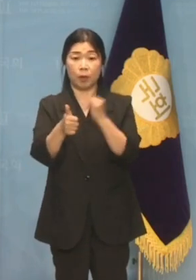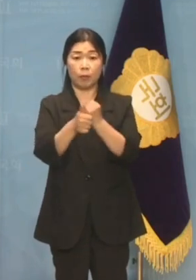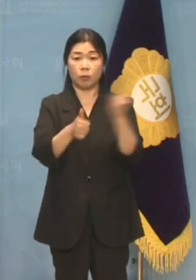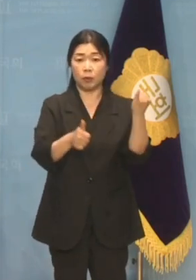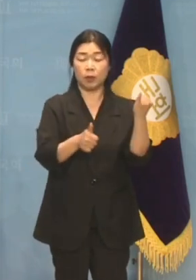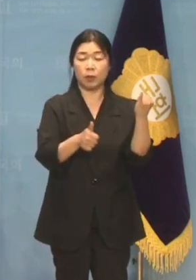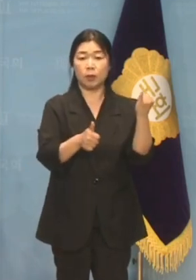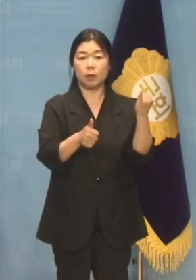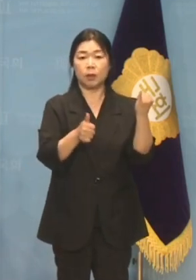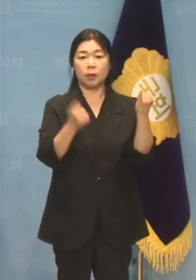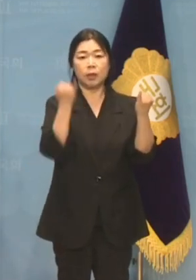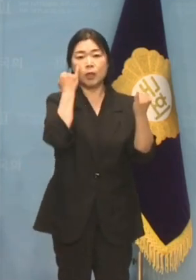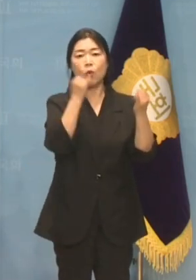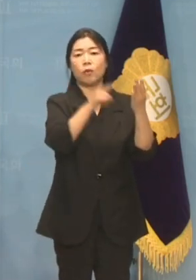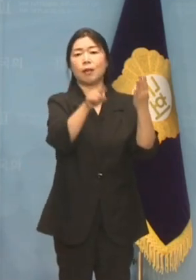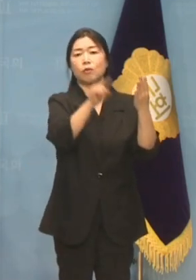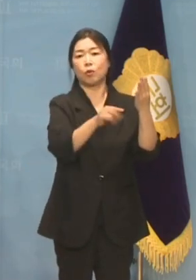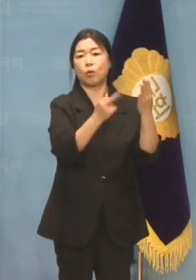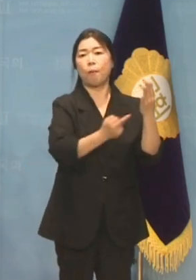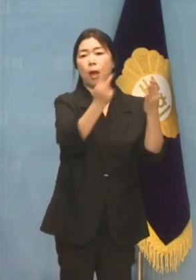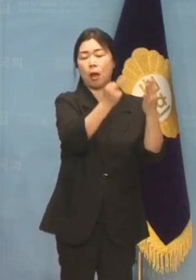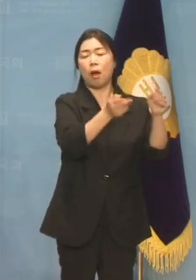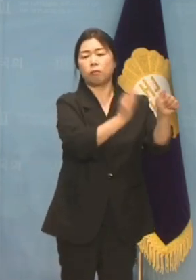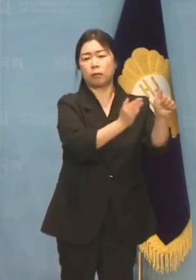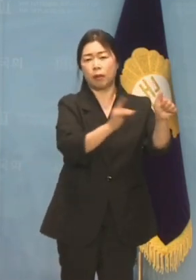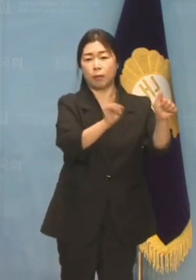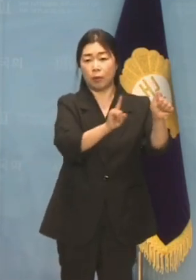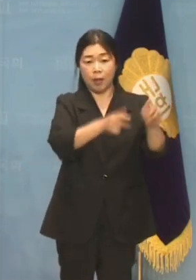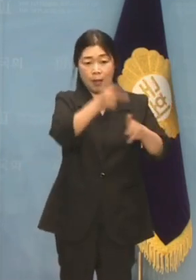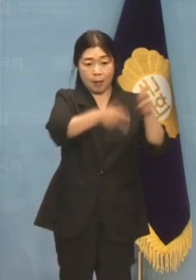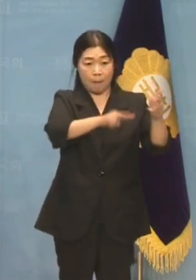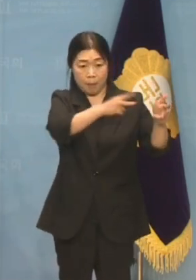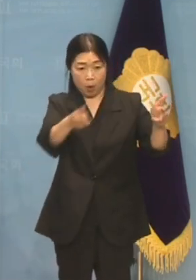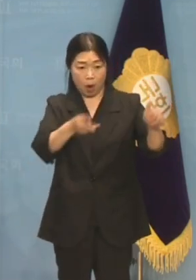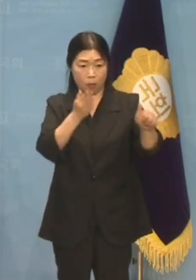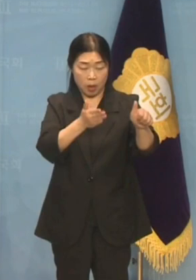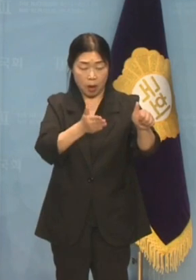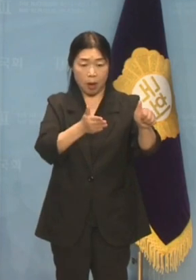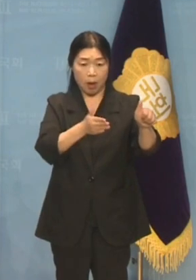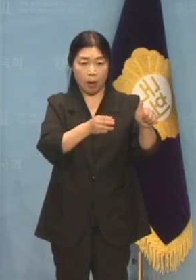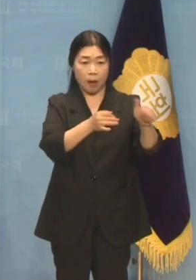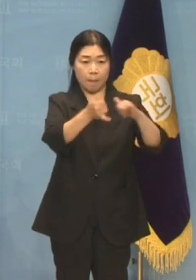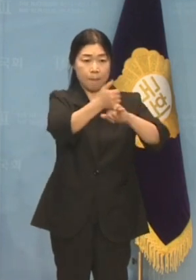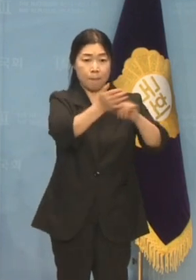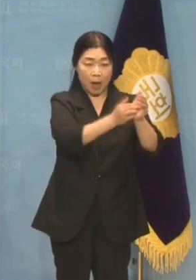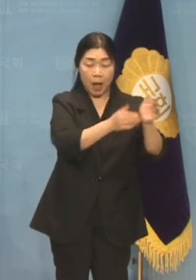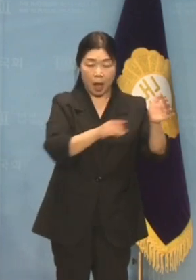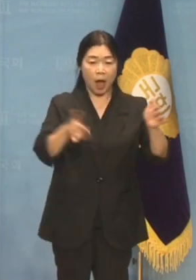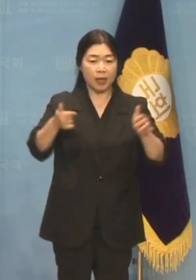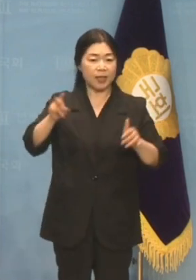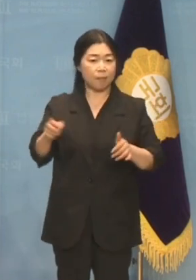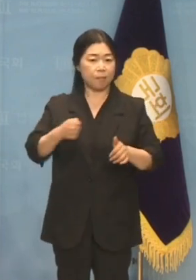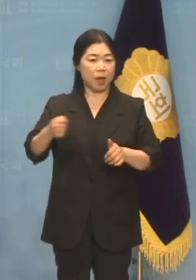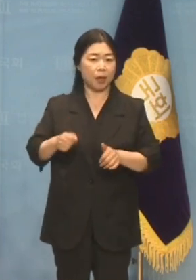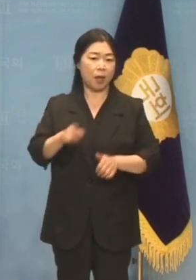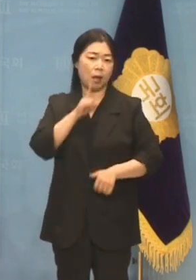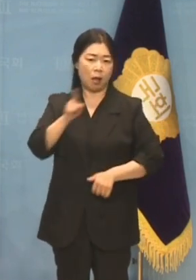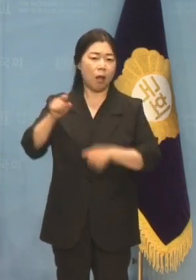오빠는 김기현 의원에게 부탁하여 사업 변경 허가를 받을 수 있도록 해주겠다고 약속하고